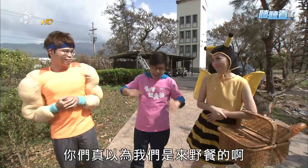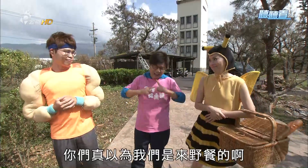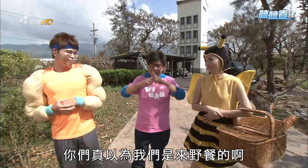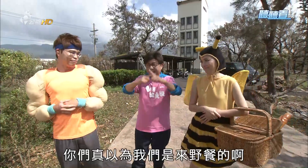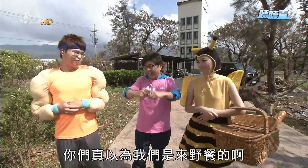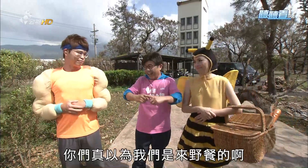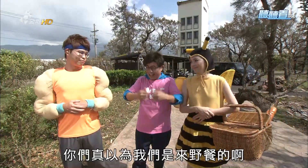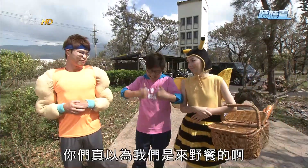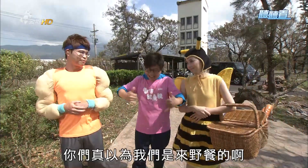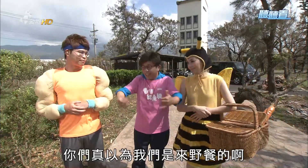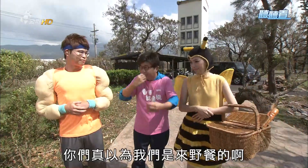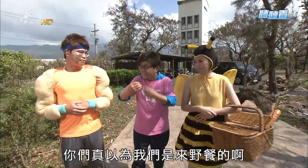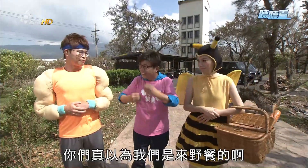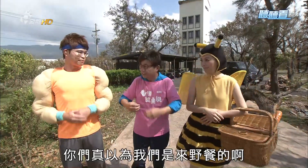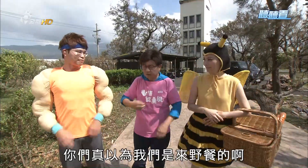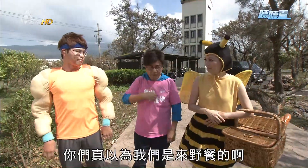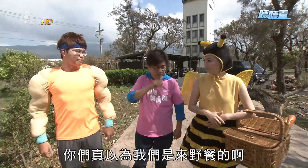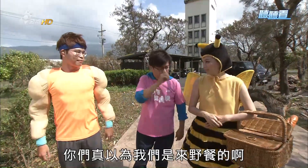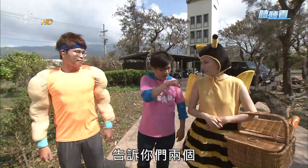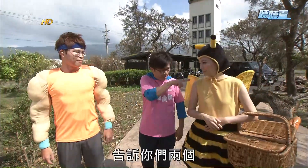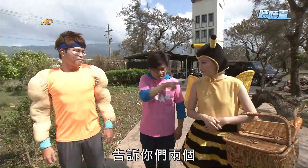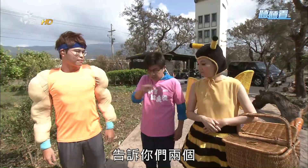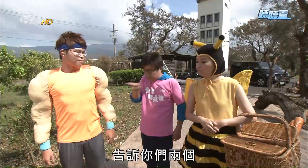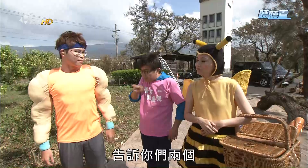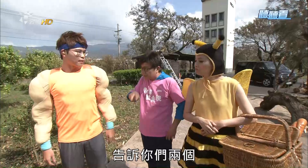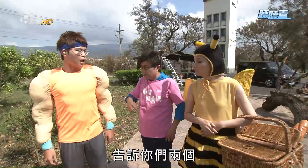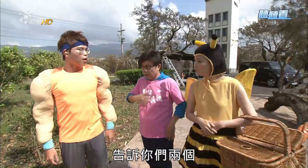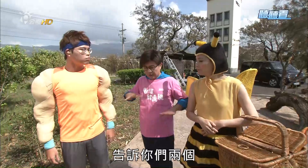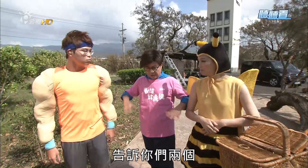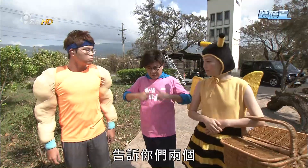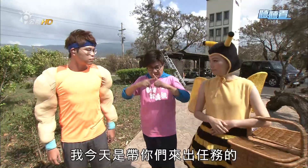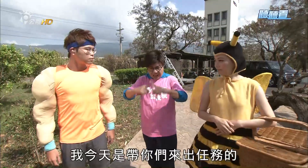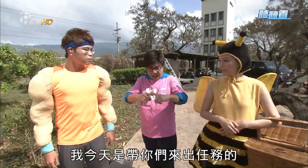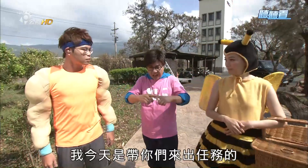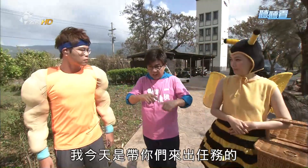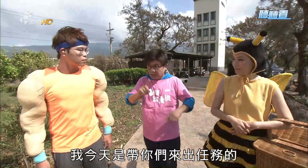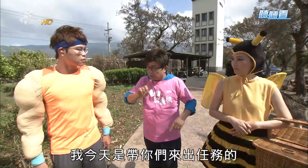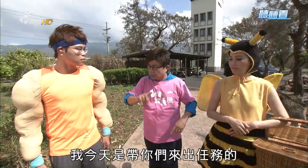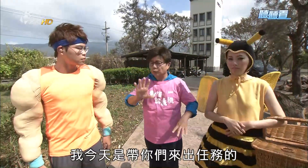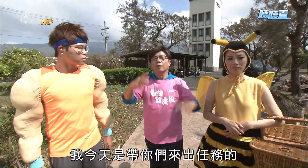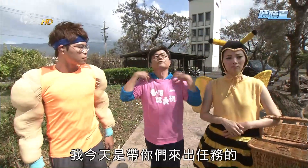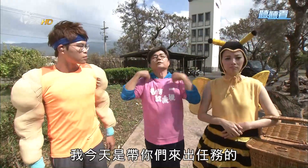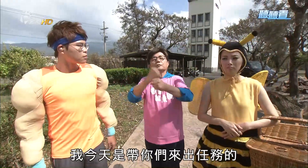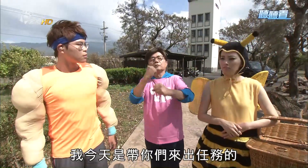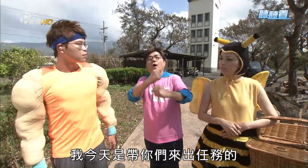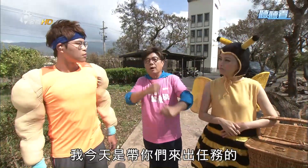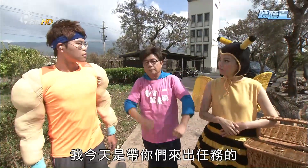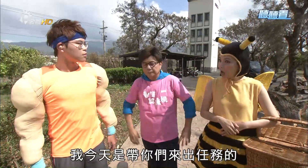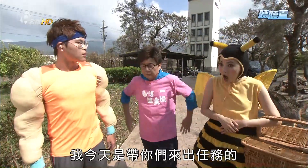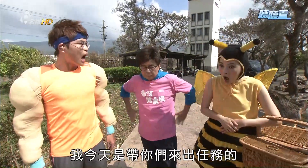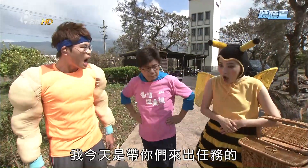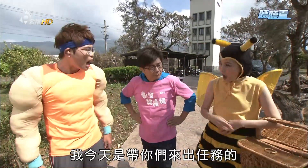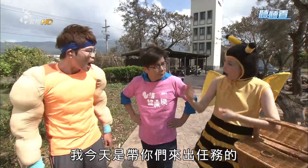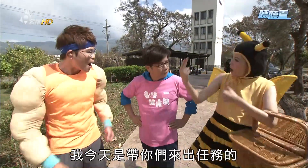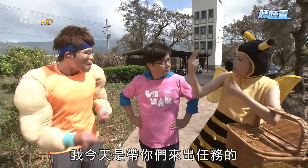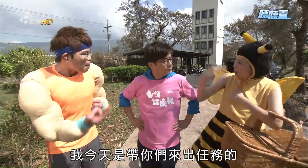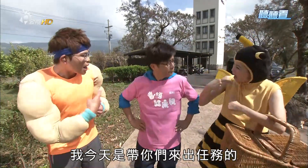真以为我们是来野餐的？告诉你们两个，我今天呢是带你们来出任务的。啊，